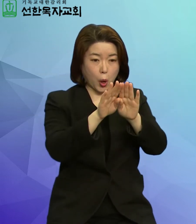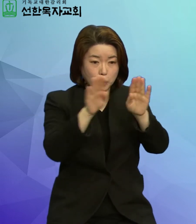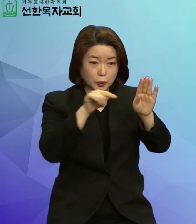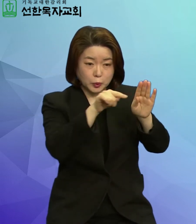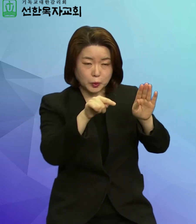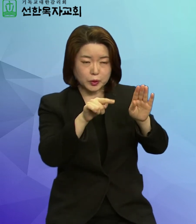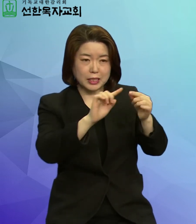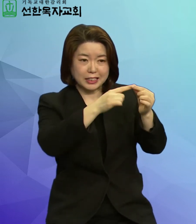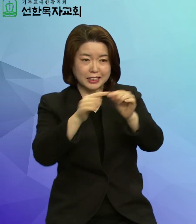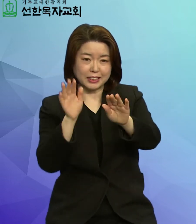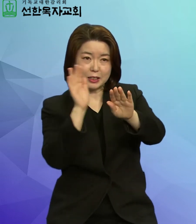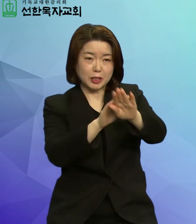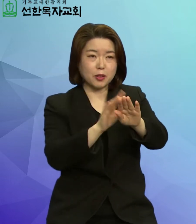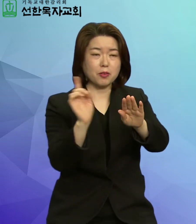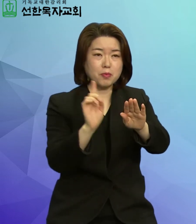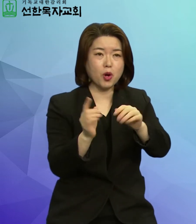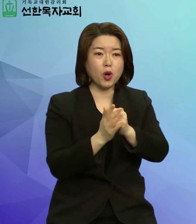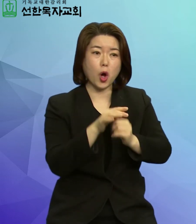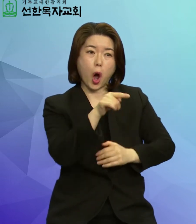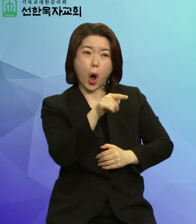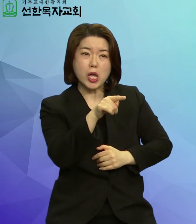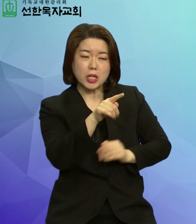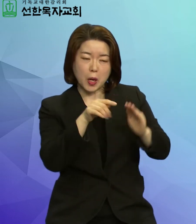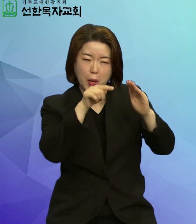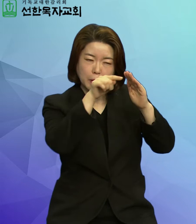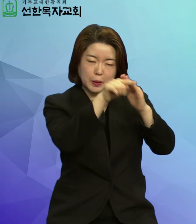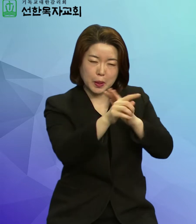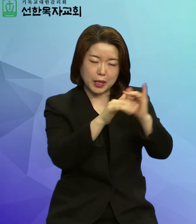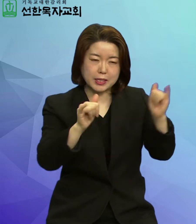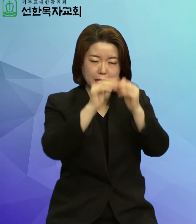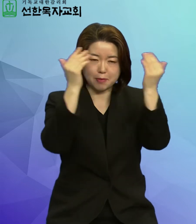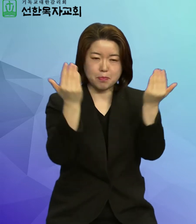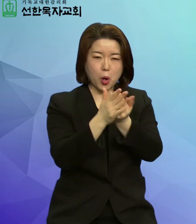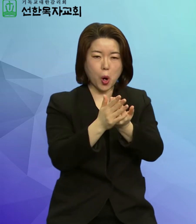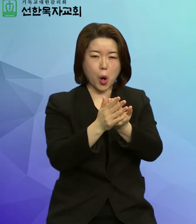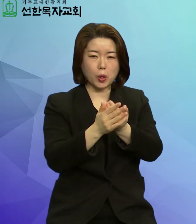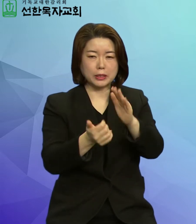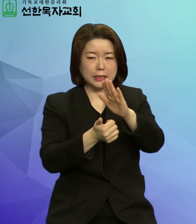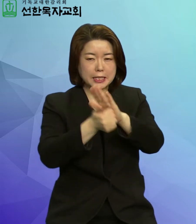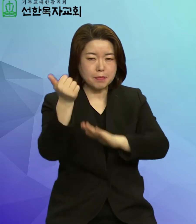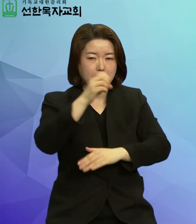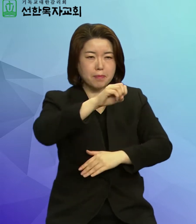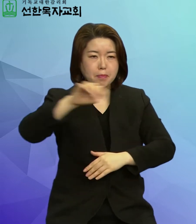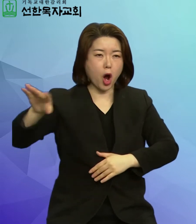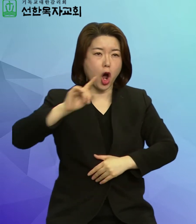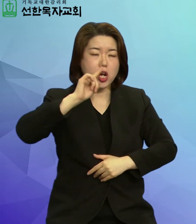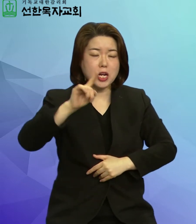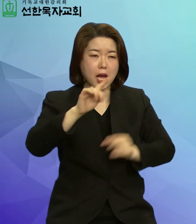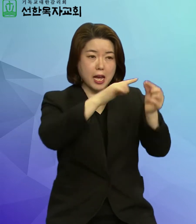입구에 글이 붙여져 있기를 이곳에 들어가는 자는 모든 희망을 다